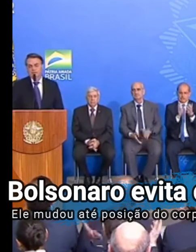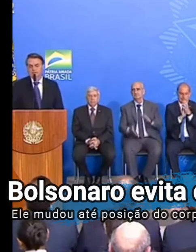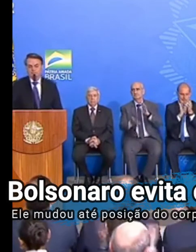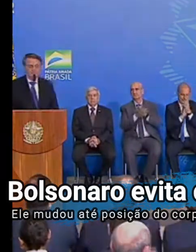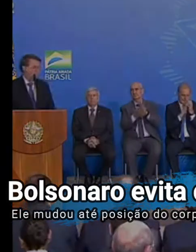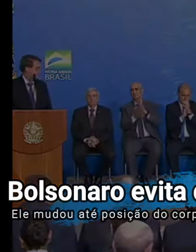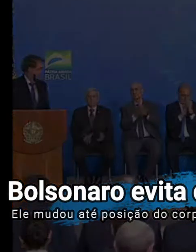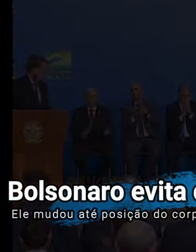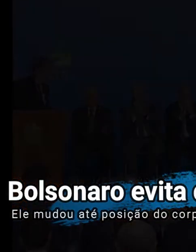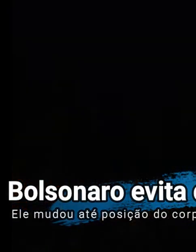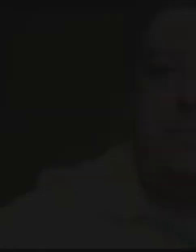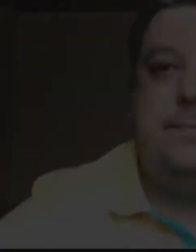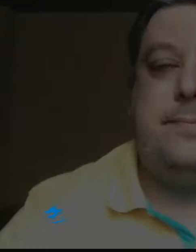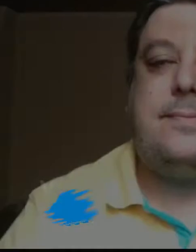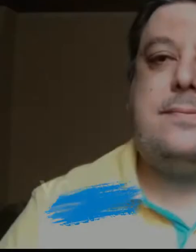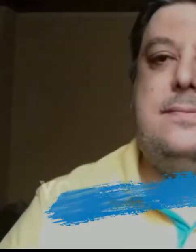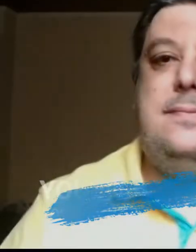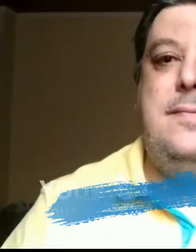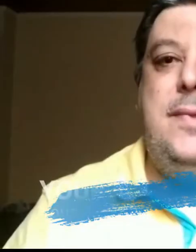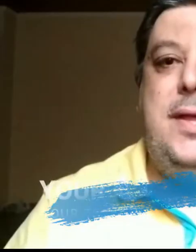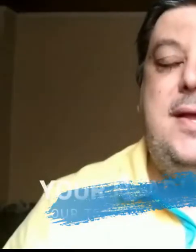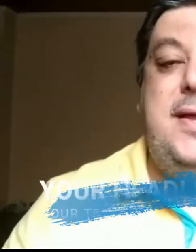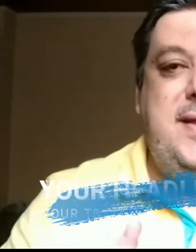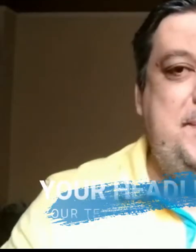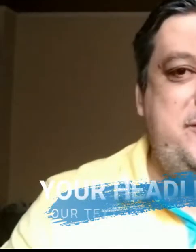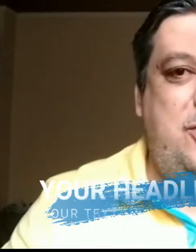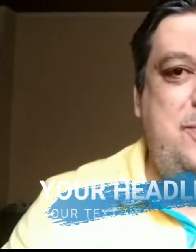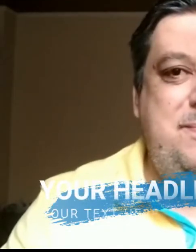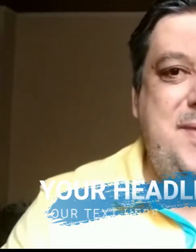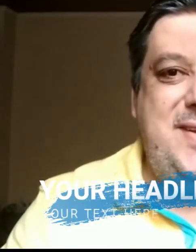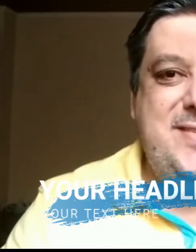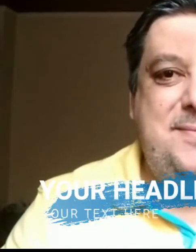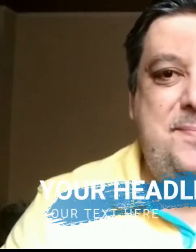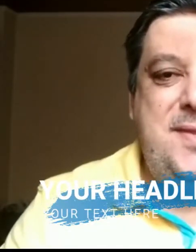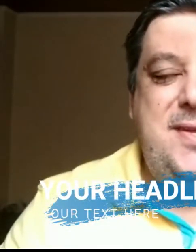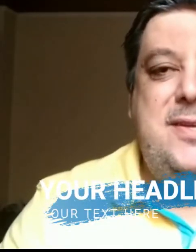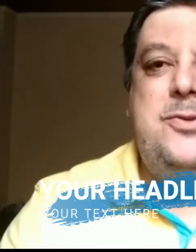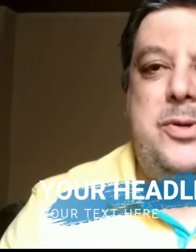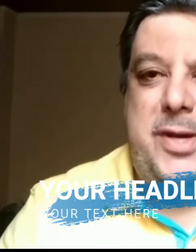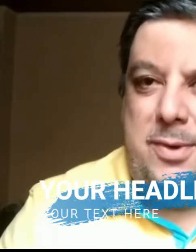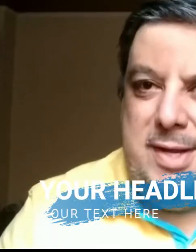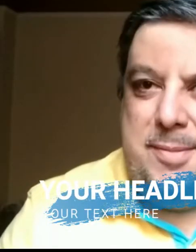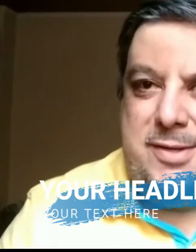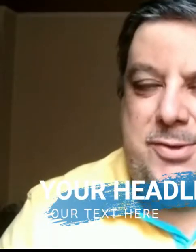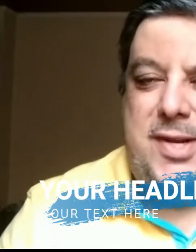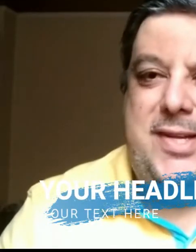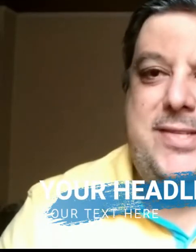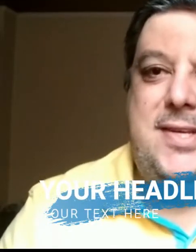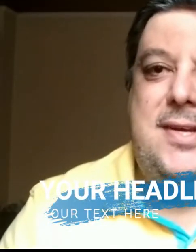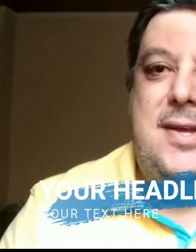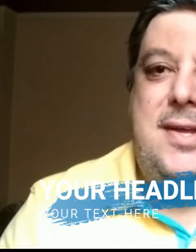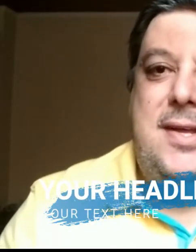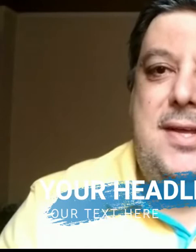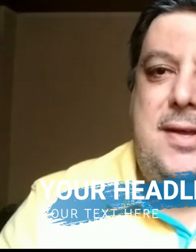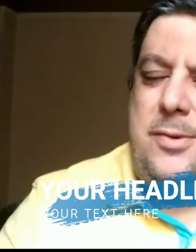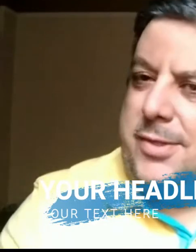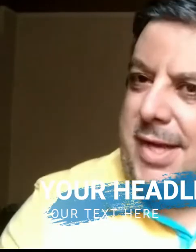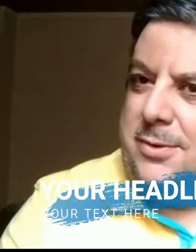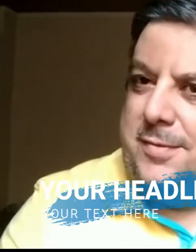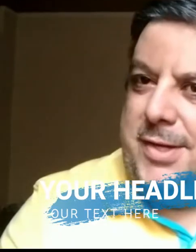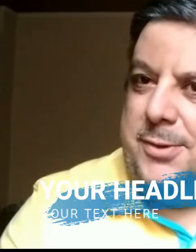deus abençoe o brasil ei pessoal beleza rodrigo lima jornalista